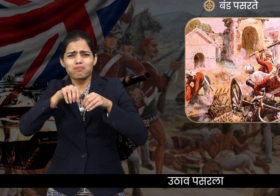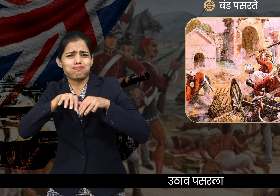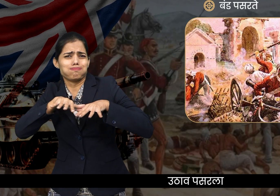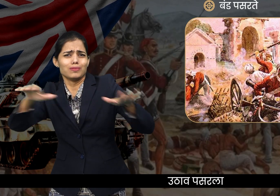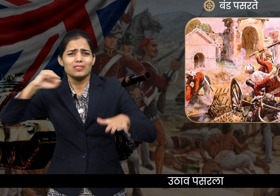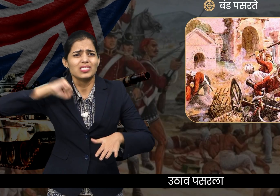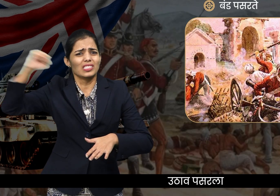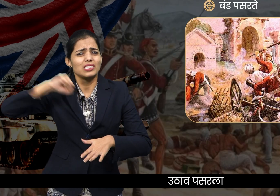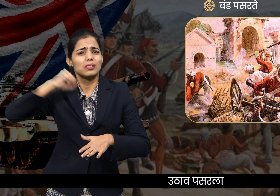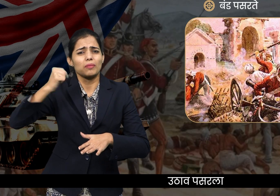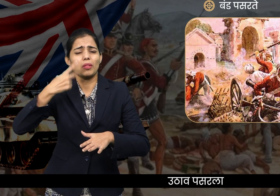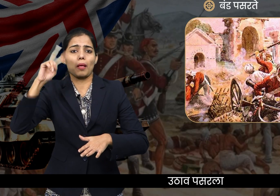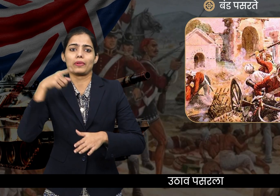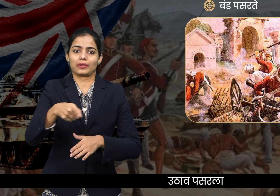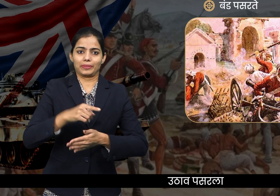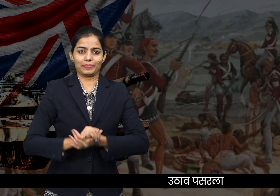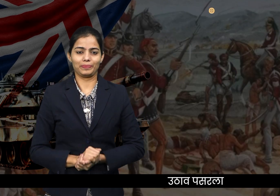उठाव पसरला.